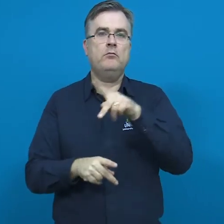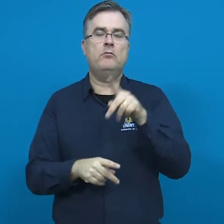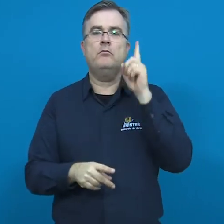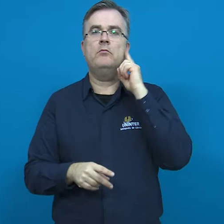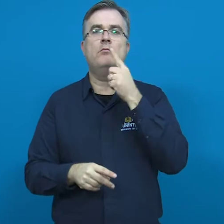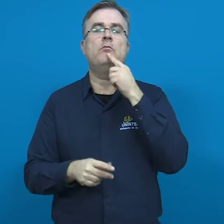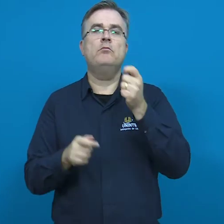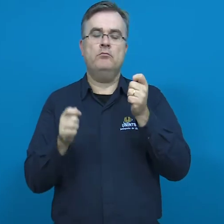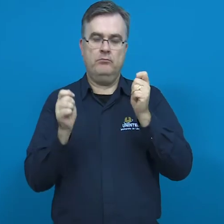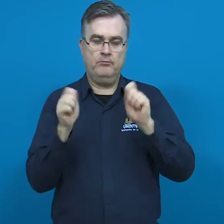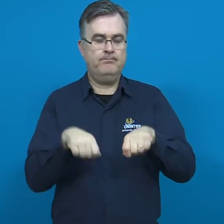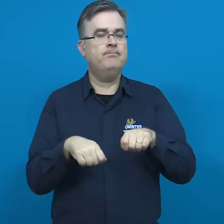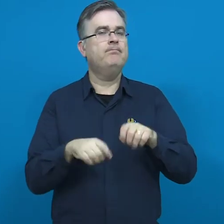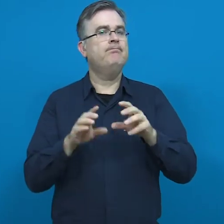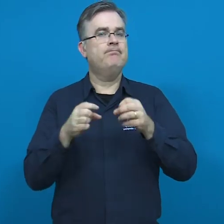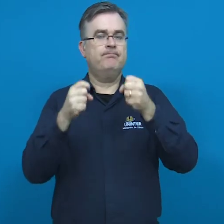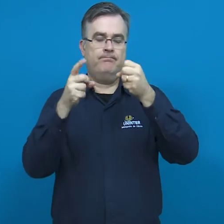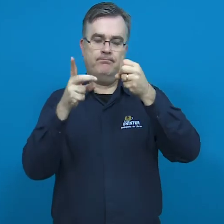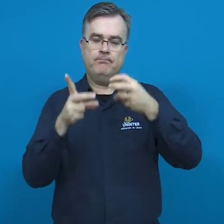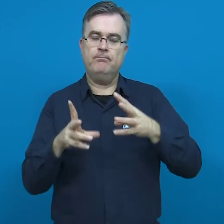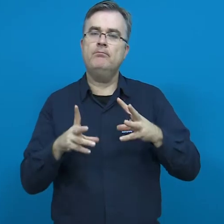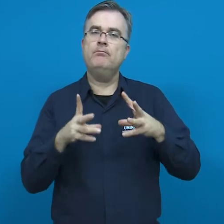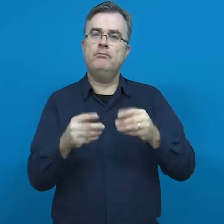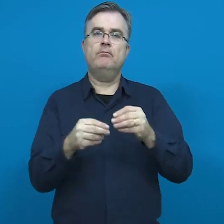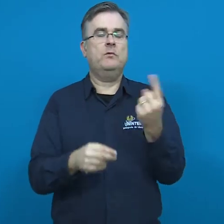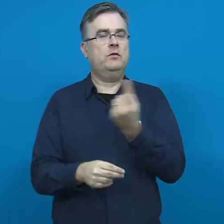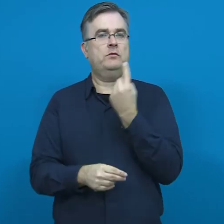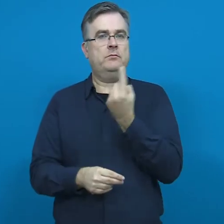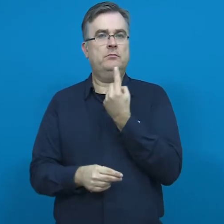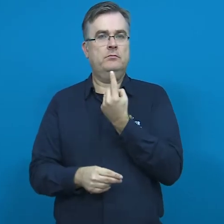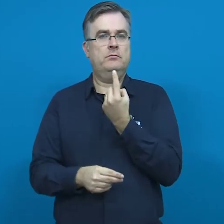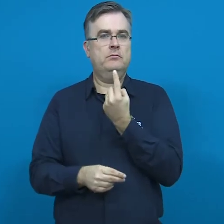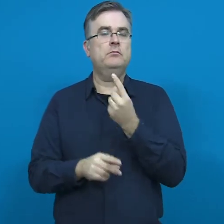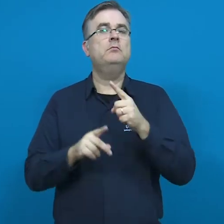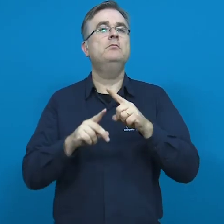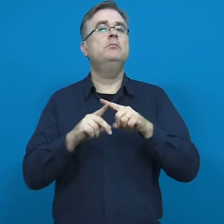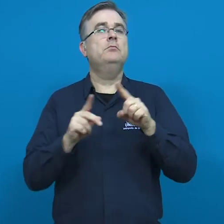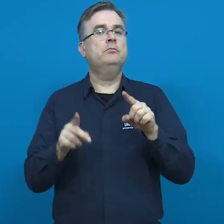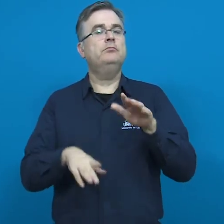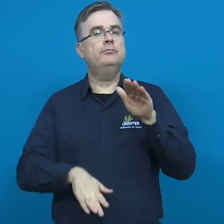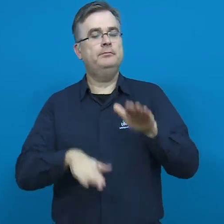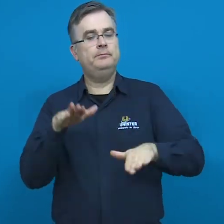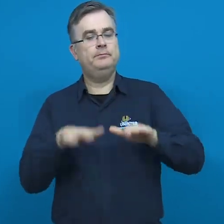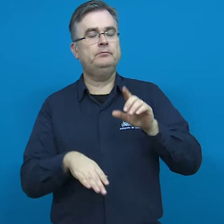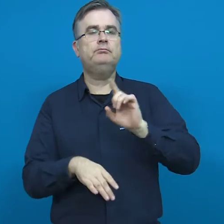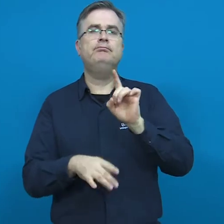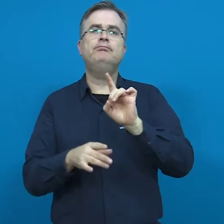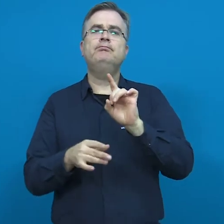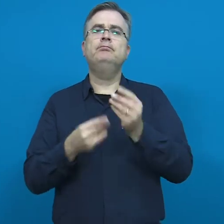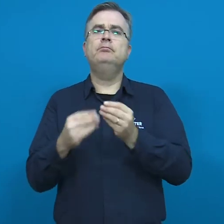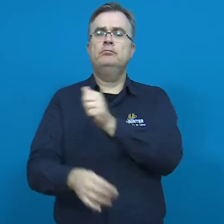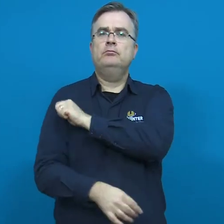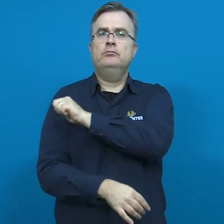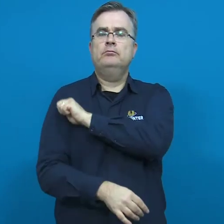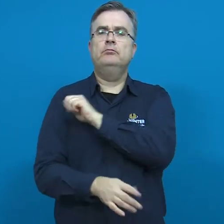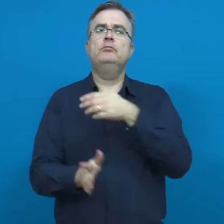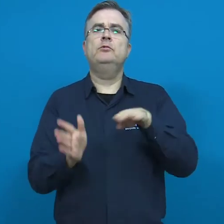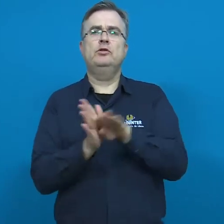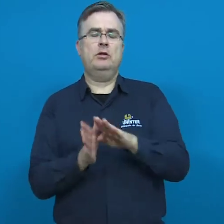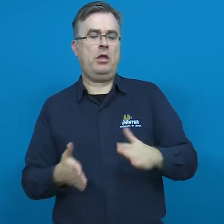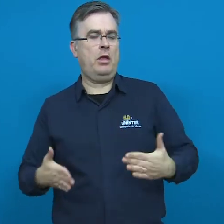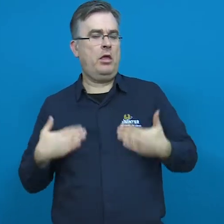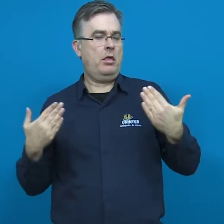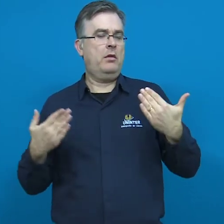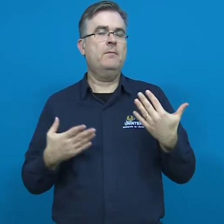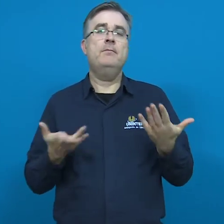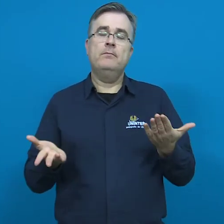explicação, porque o professor surdo tem condições plenas de dar essa explicação sozinho. Mas, de repente, os alunos